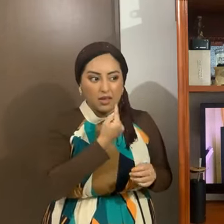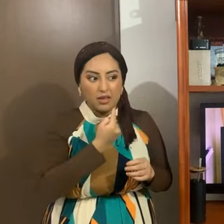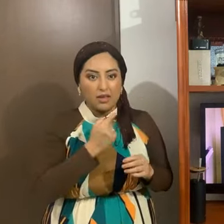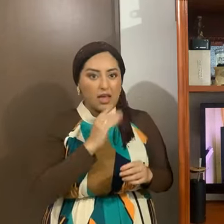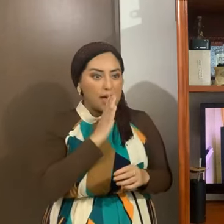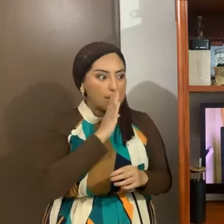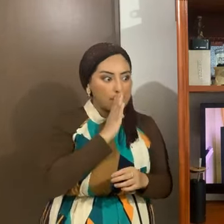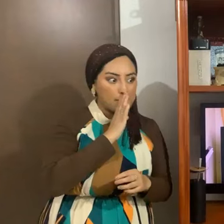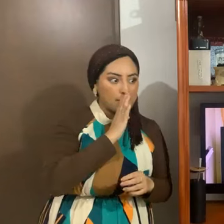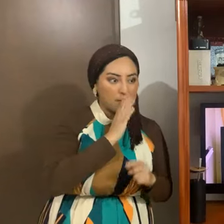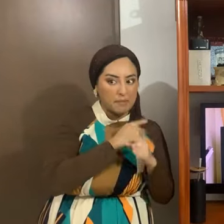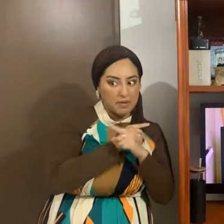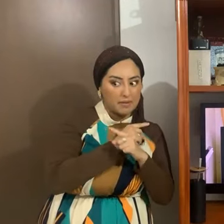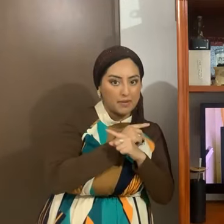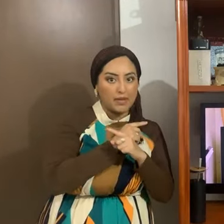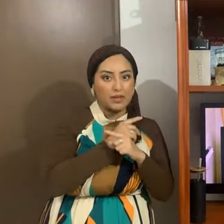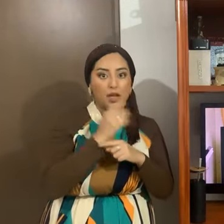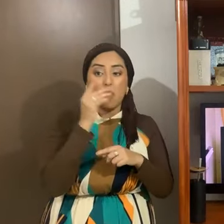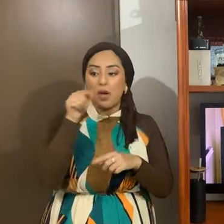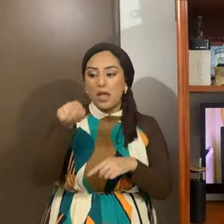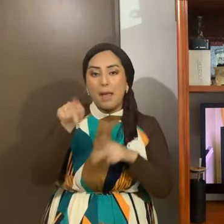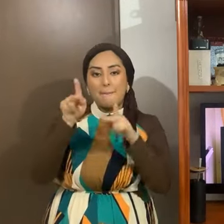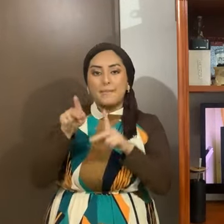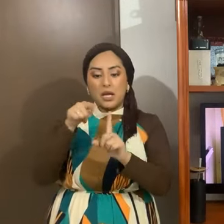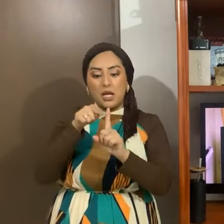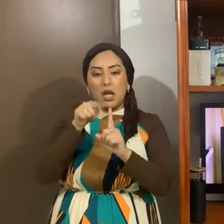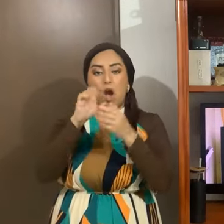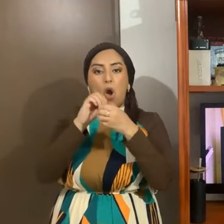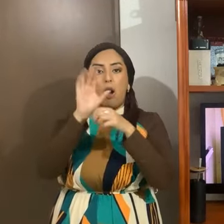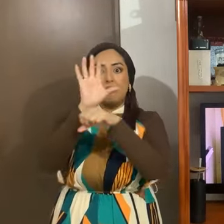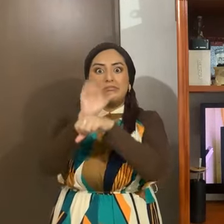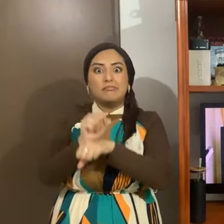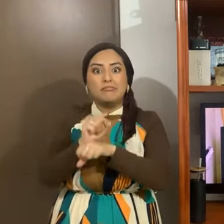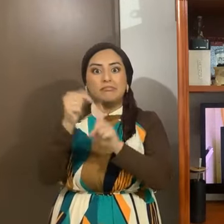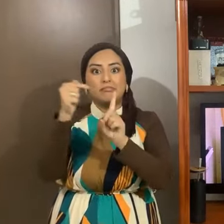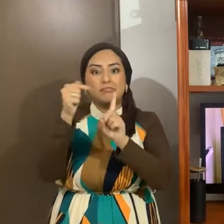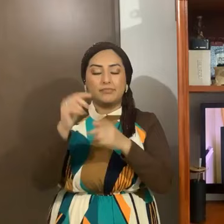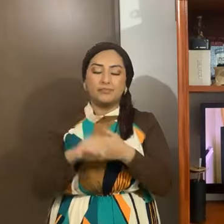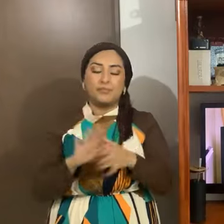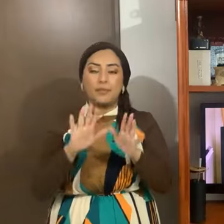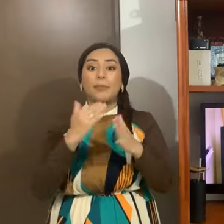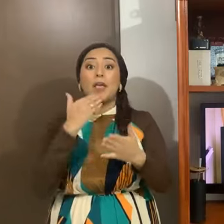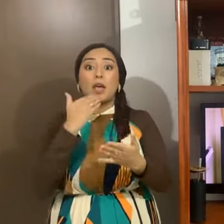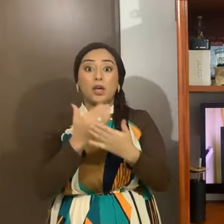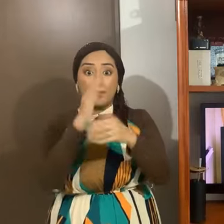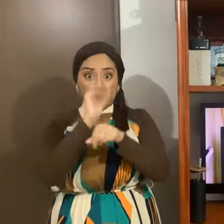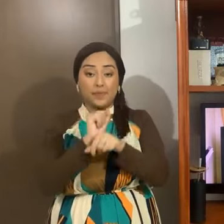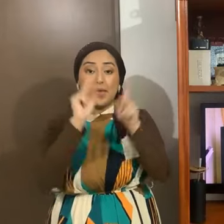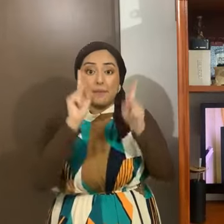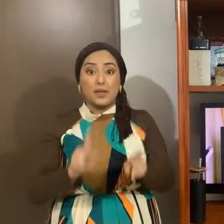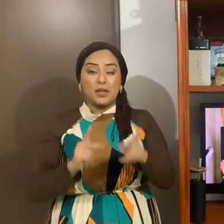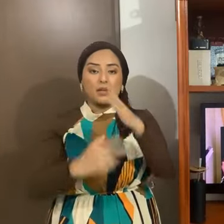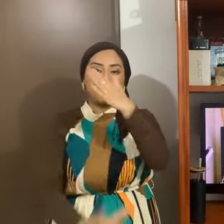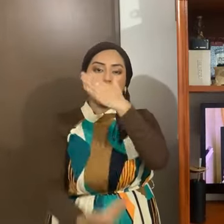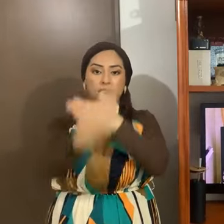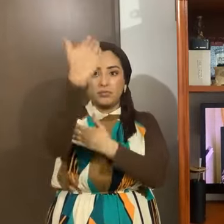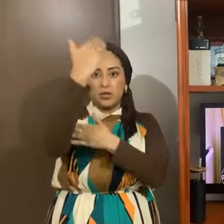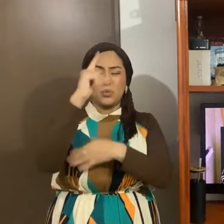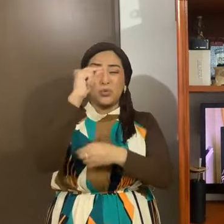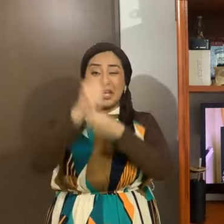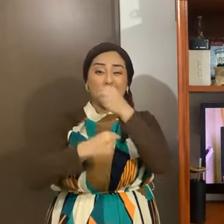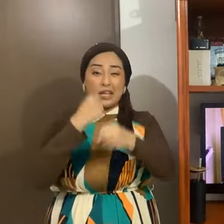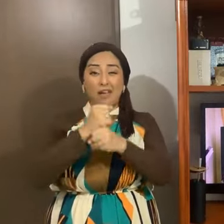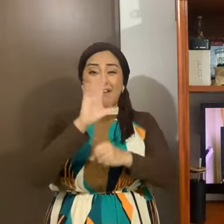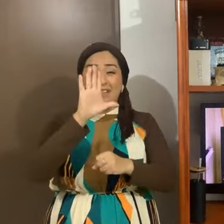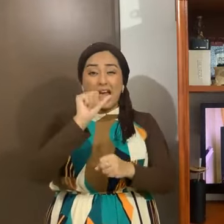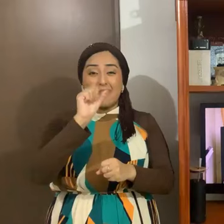pronto con quien puedan hacerlo. ¿Por qué? Porque ese es su hábito. Vamos a ver, un hábito bueno. Una persona se levanta durante 20 años